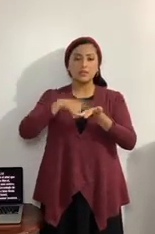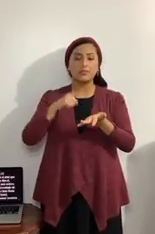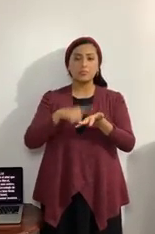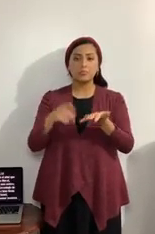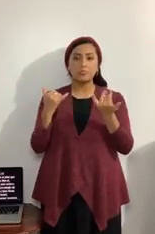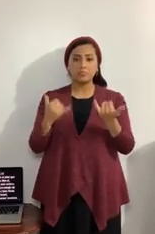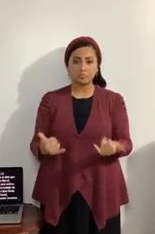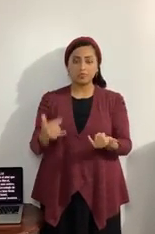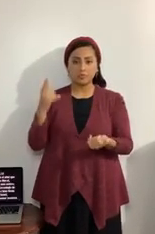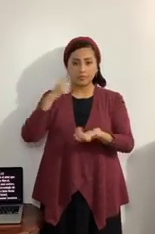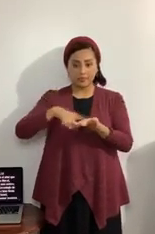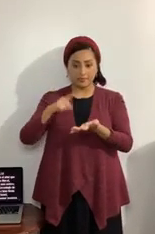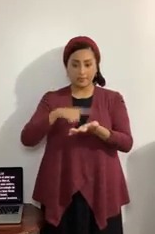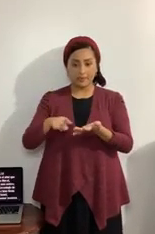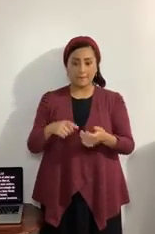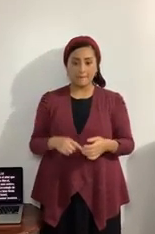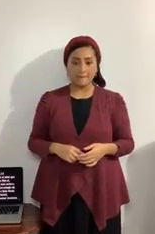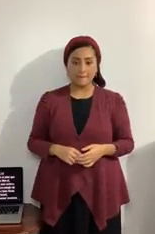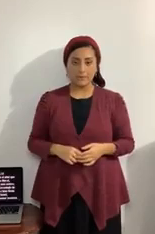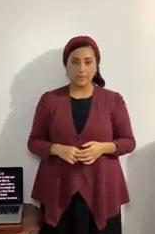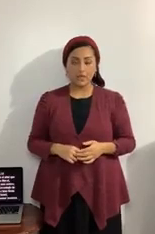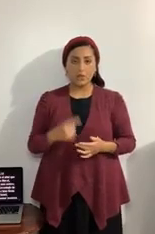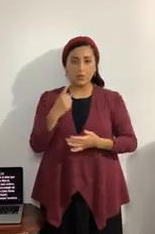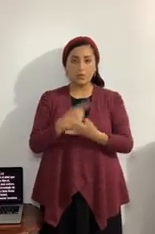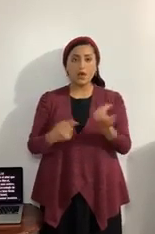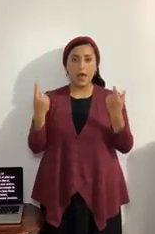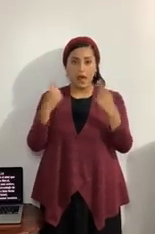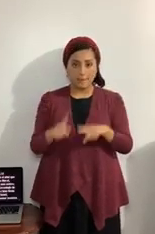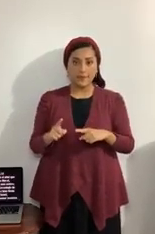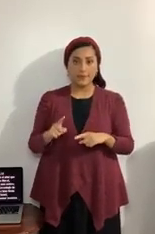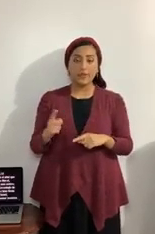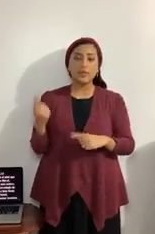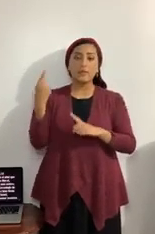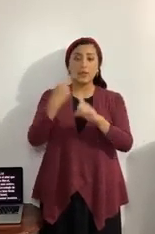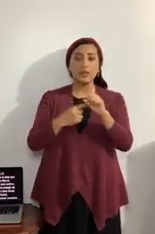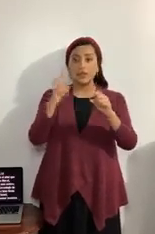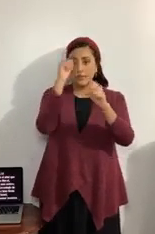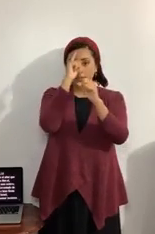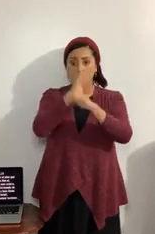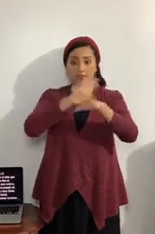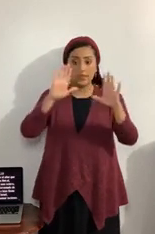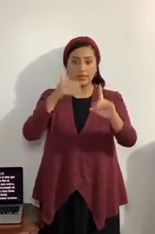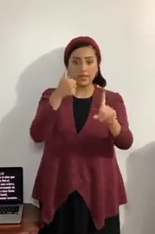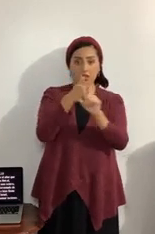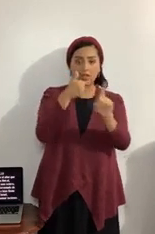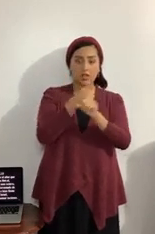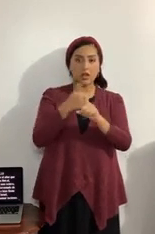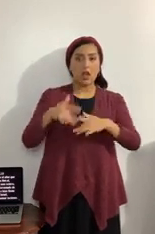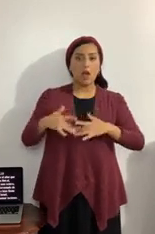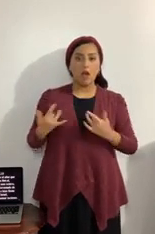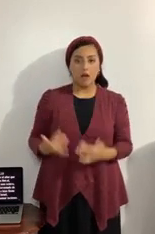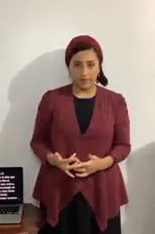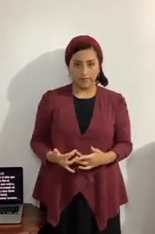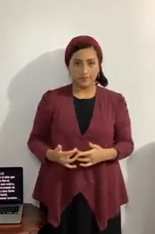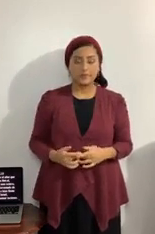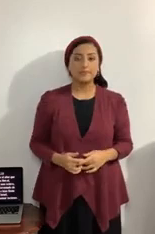continuación lo que pasa en el mes que él había inventado de su propio corazón. En el mes que él